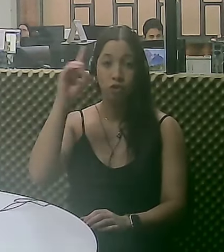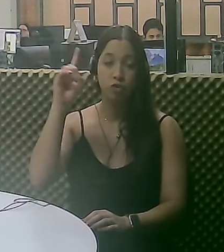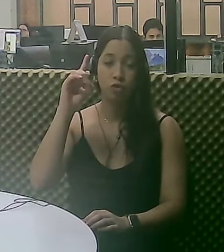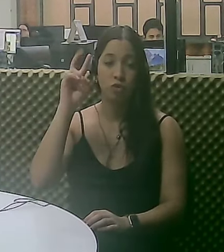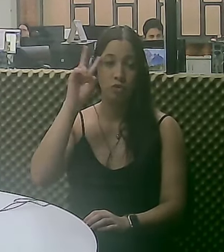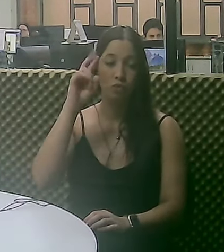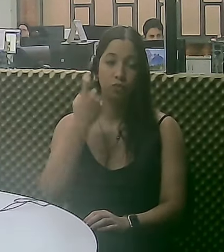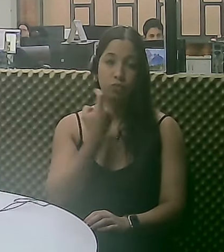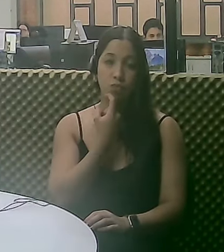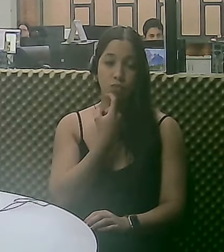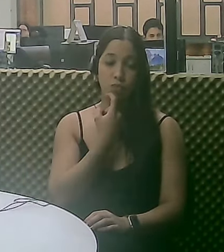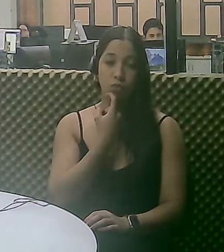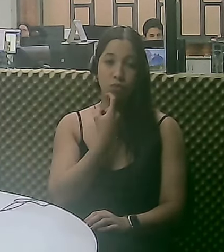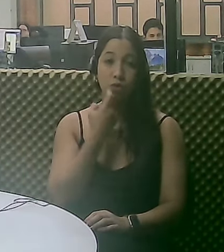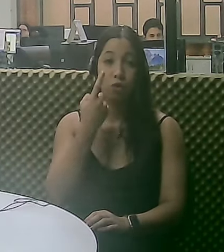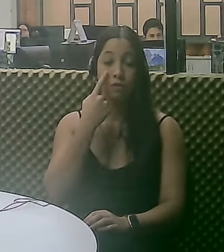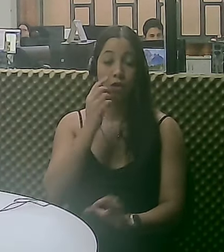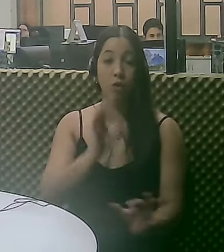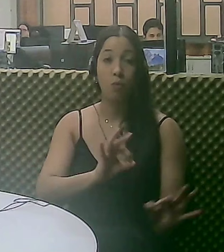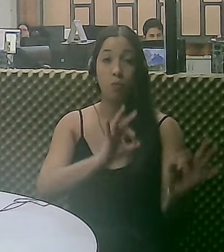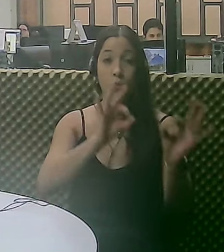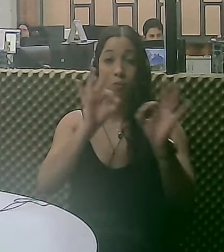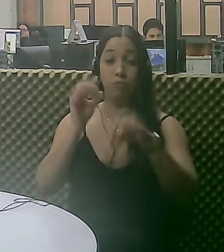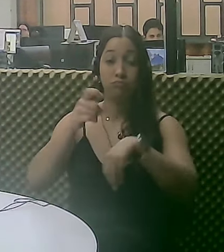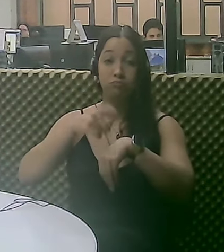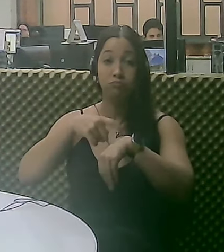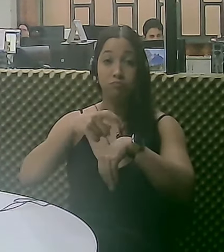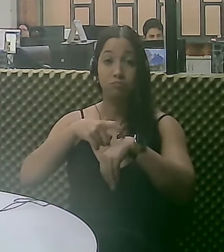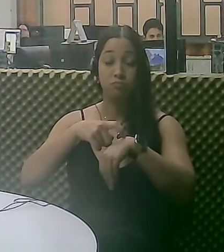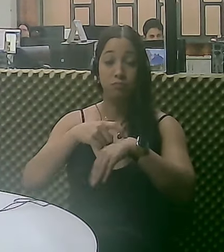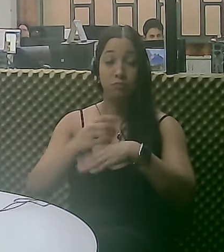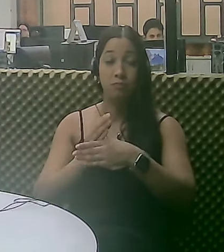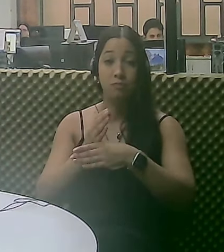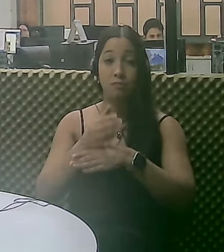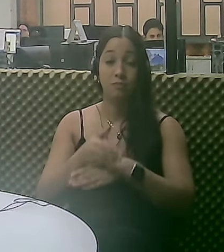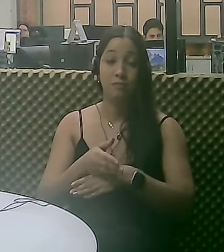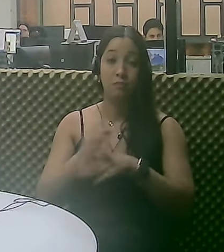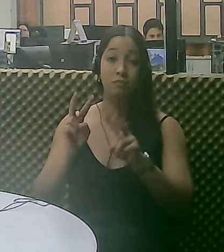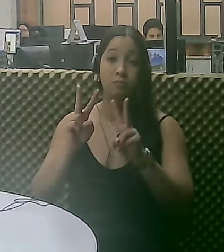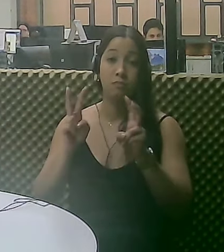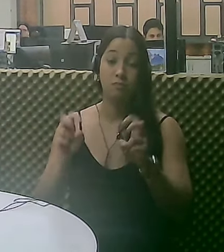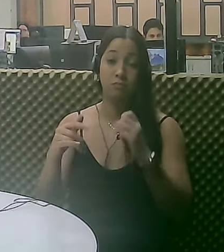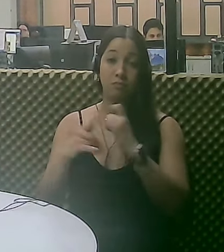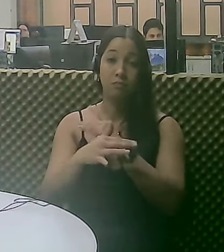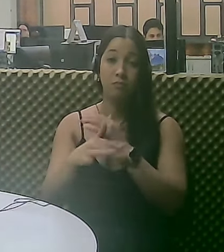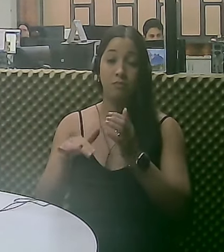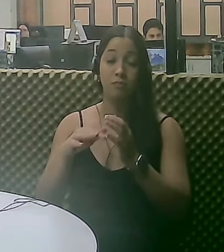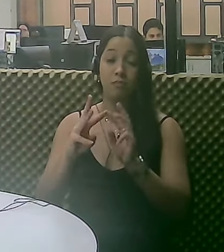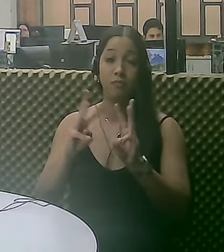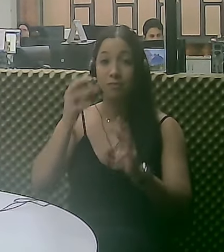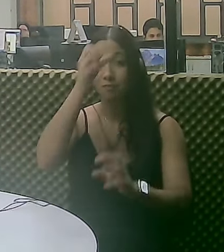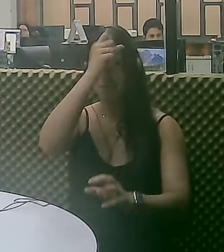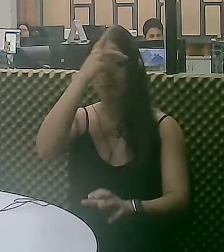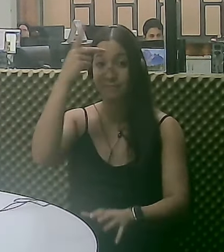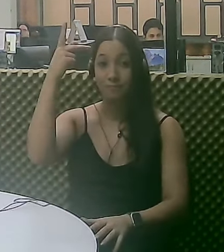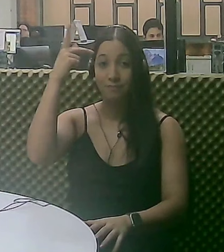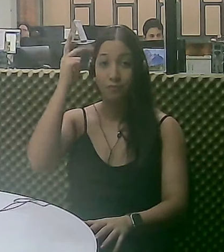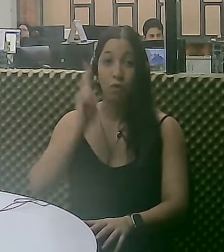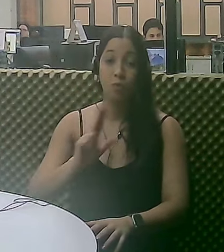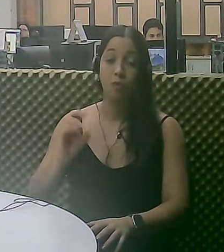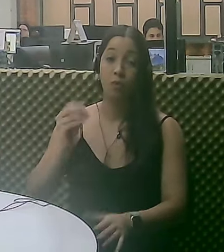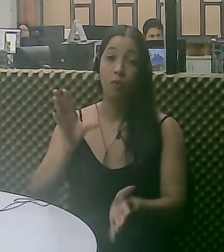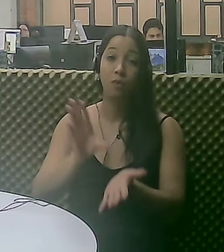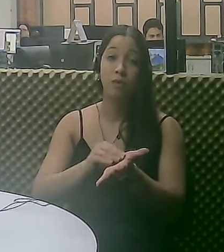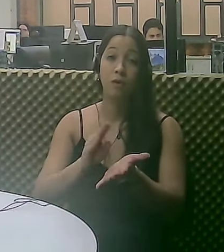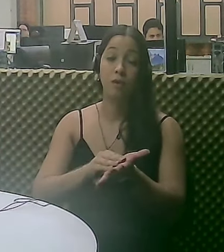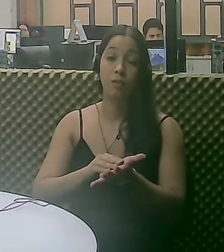úteis. Para acompanhar os horários e as linhas, basta acessar a página sobre o setor no portal da Prefeitura de Uberlândia ou baixar